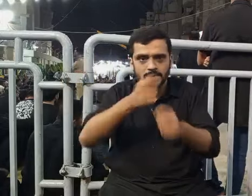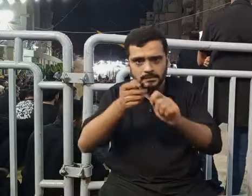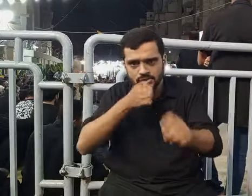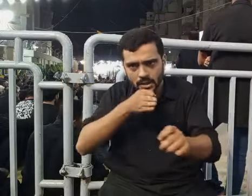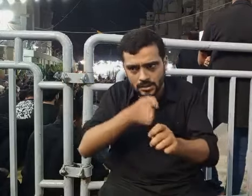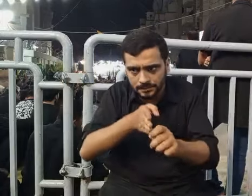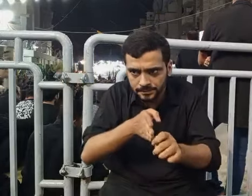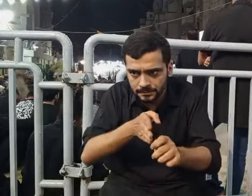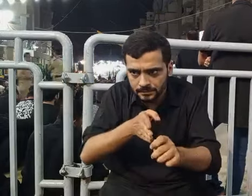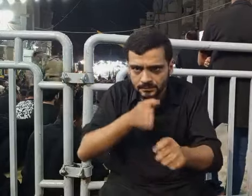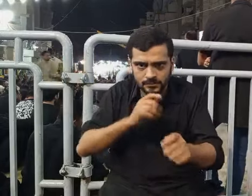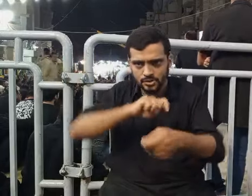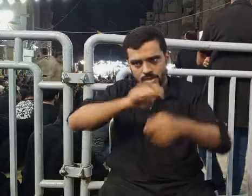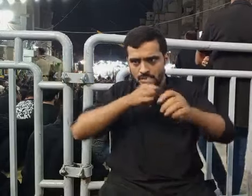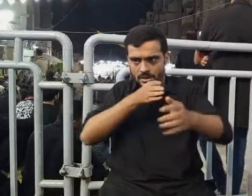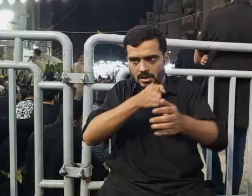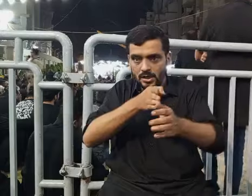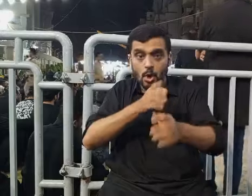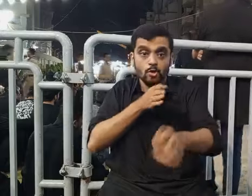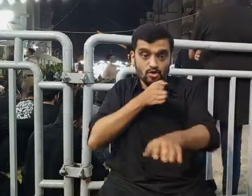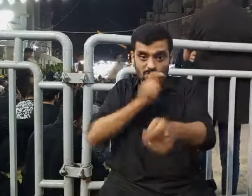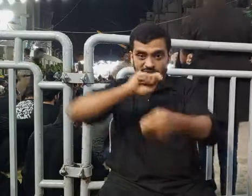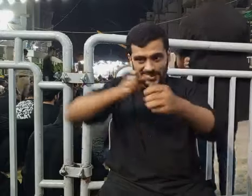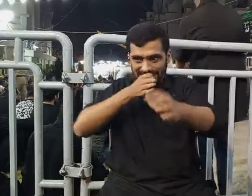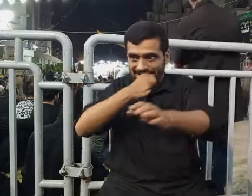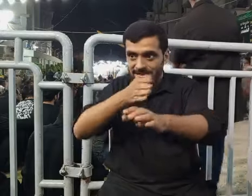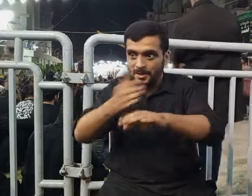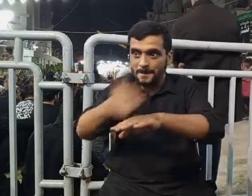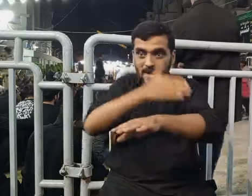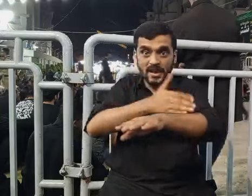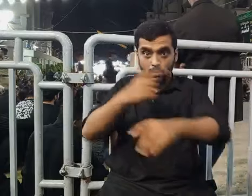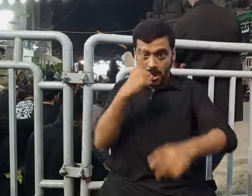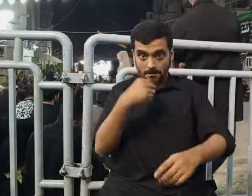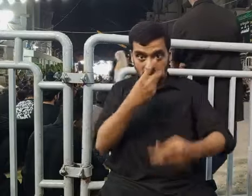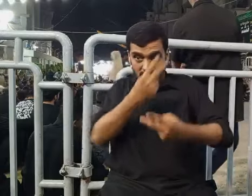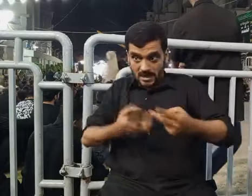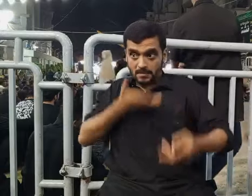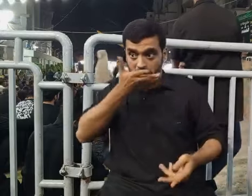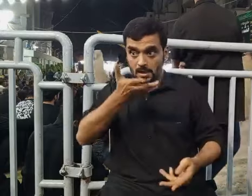نا وہ جنت جہنم تقسیم کرنے والا ہے، قسیم خلد کا پوتا وہ نام قاسم ہے،